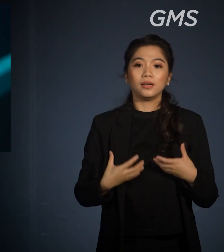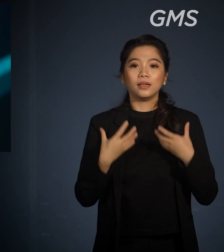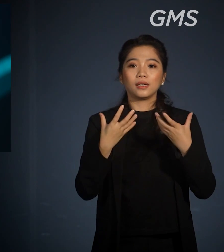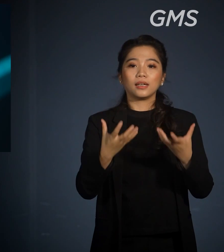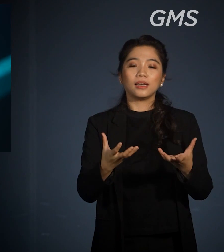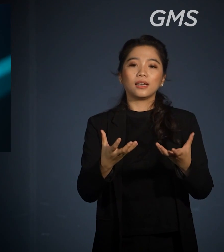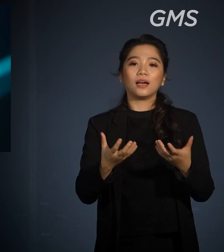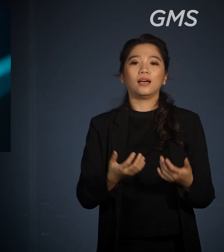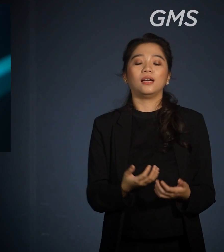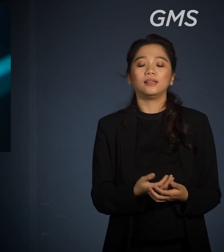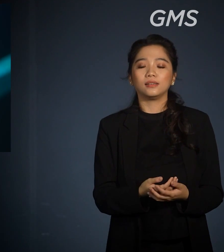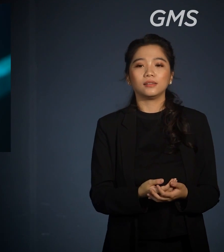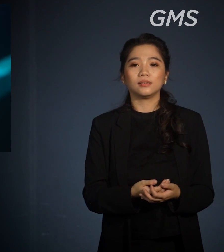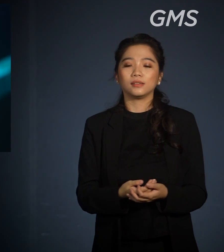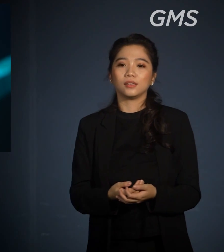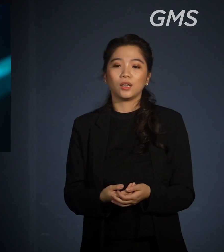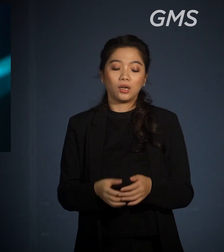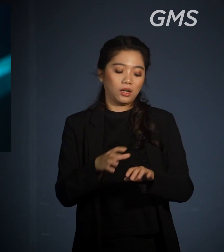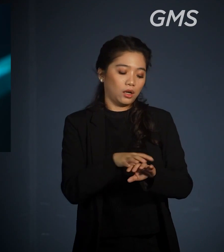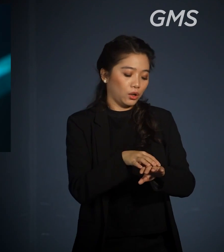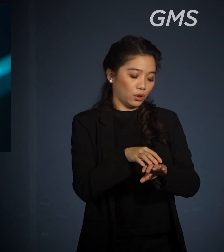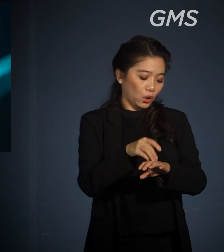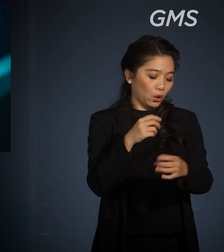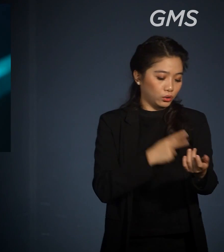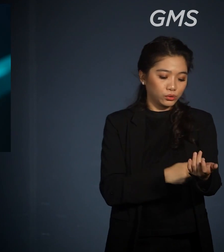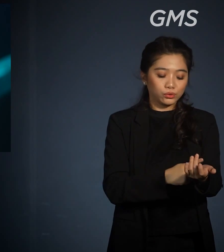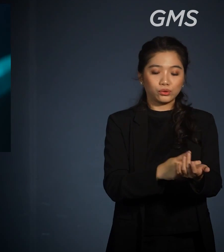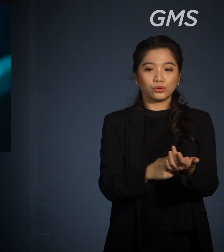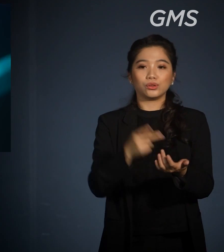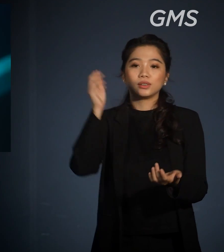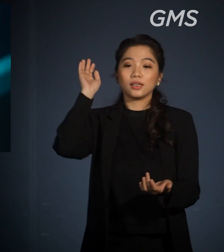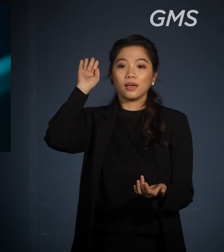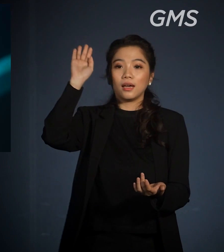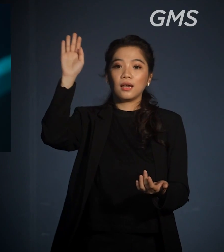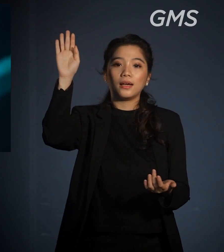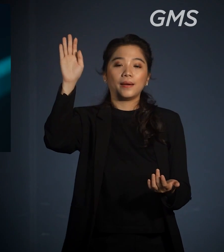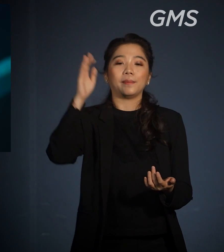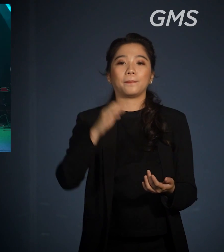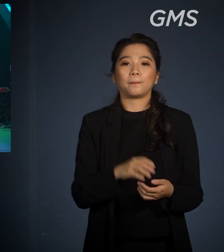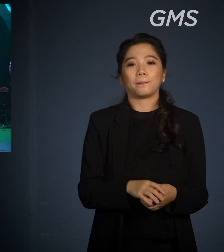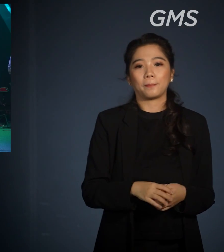Dia berikan Roh Kudus-Nya,